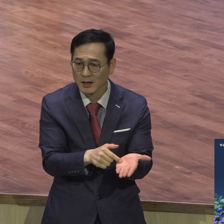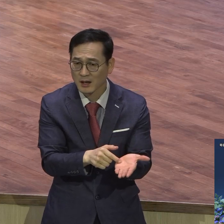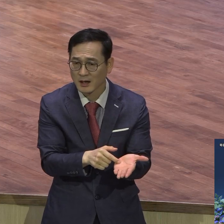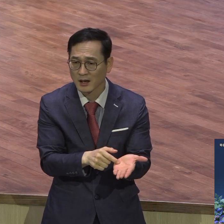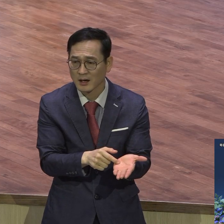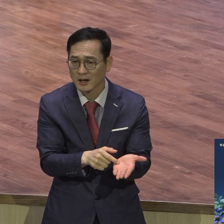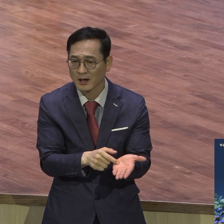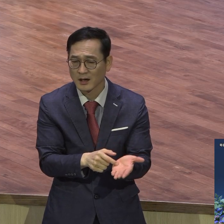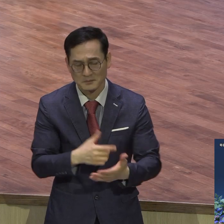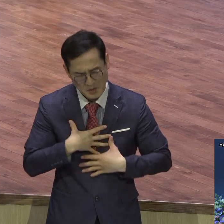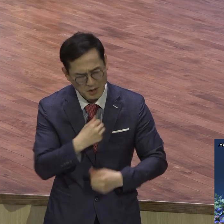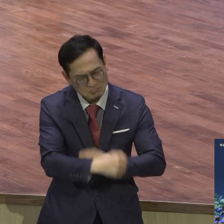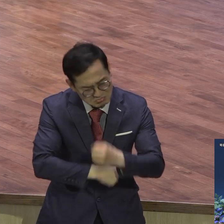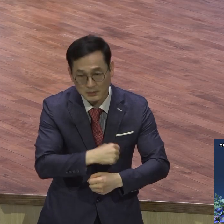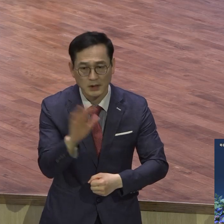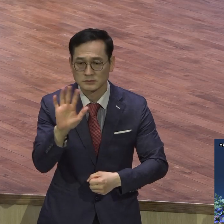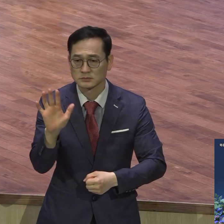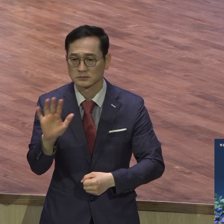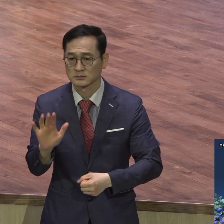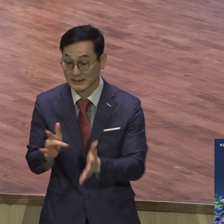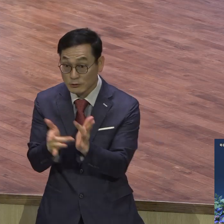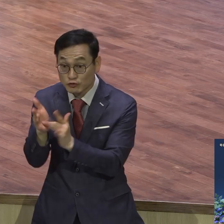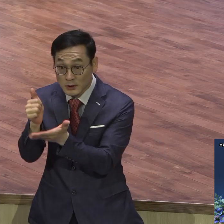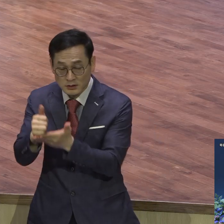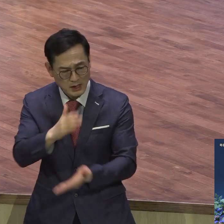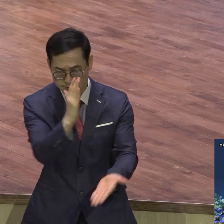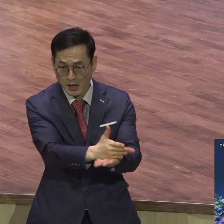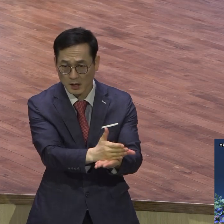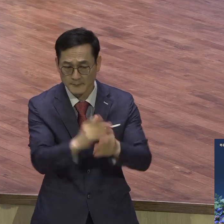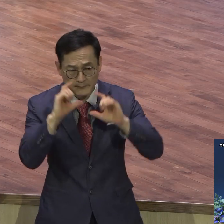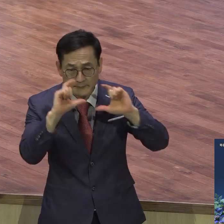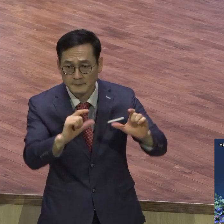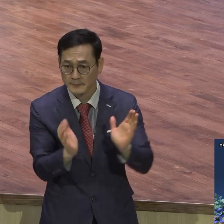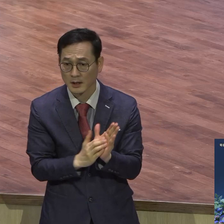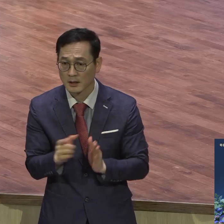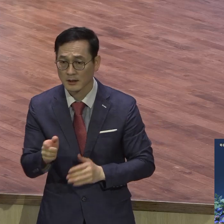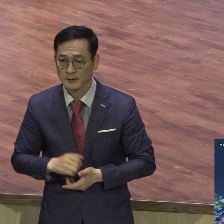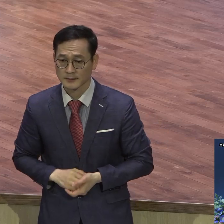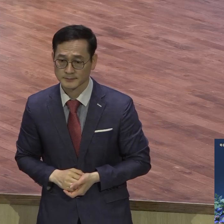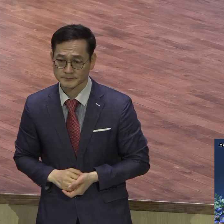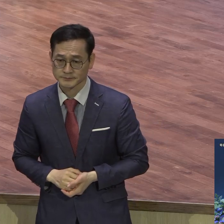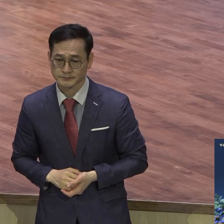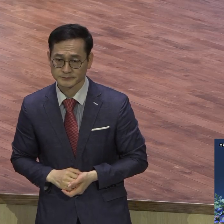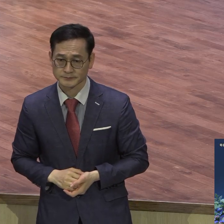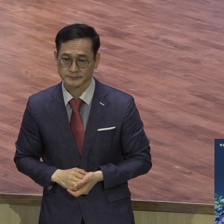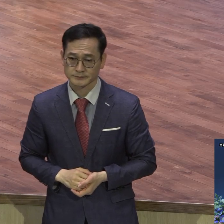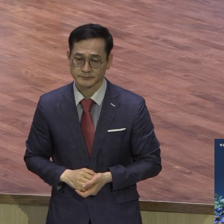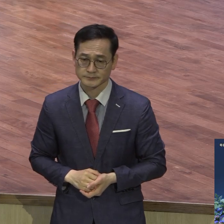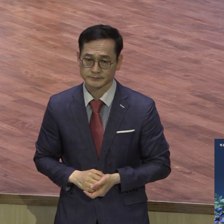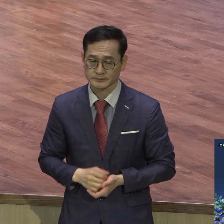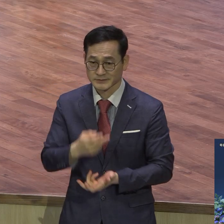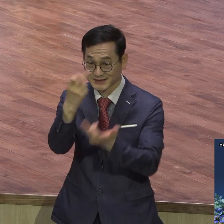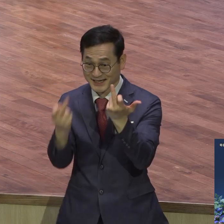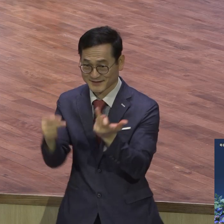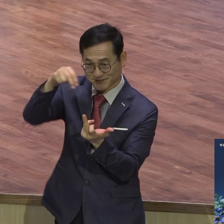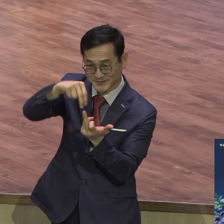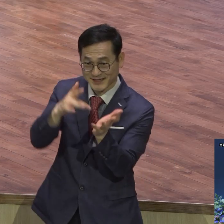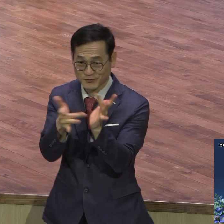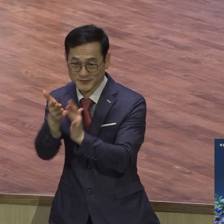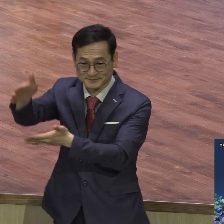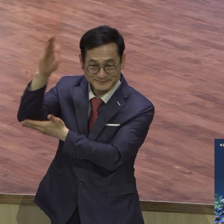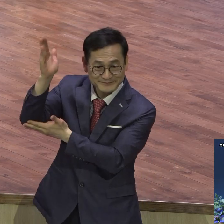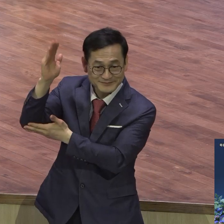그런 결론을 예수님이 내려줬어요. 우리가 매주 살펴보는 산상수원. 성경 중에서